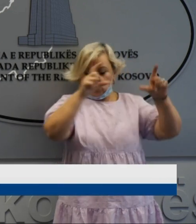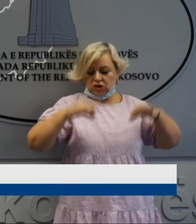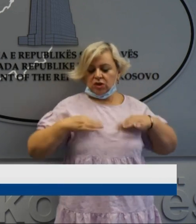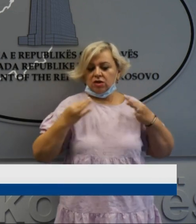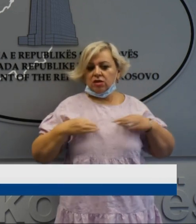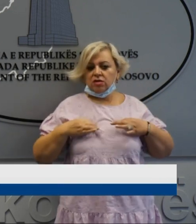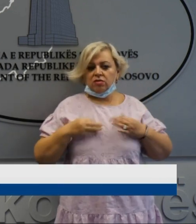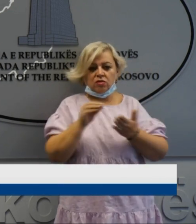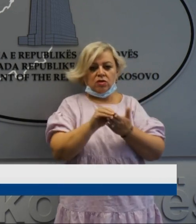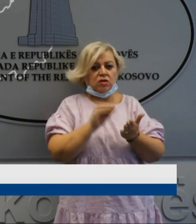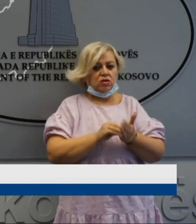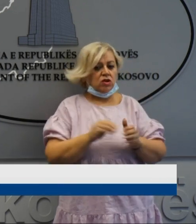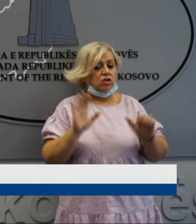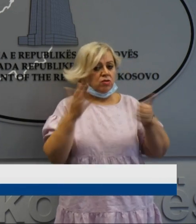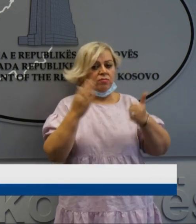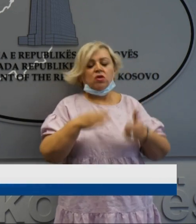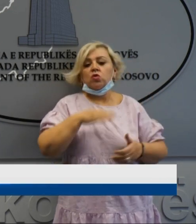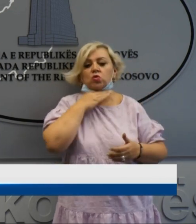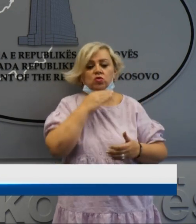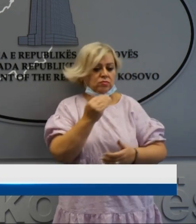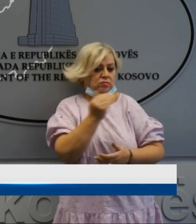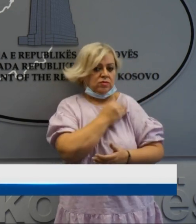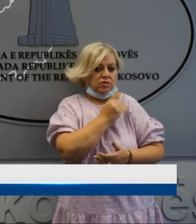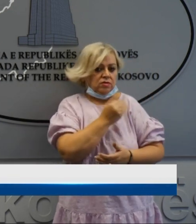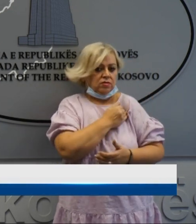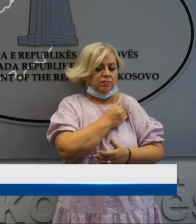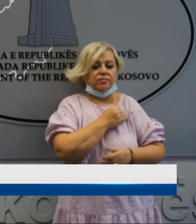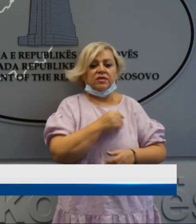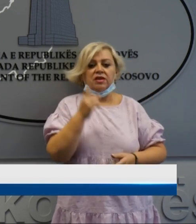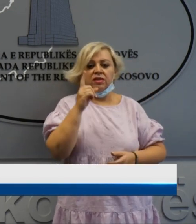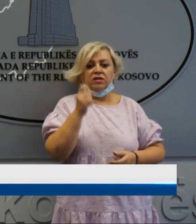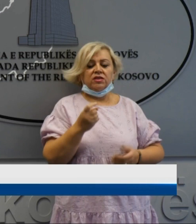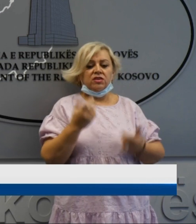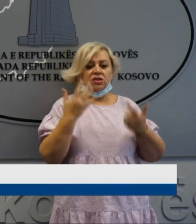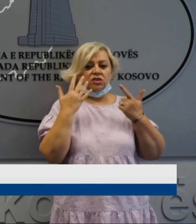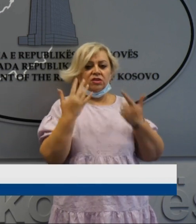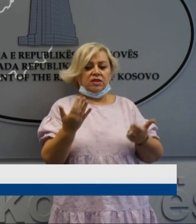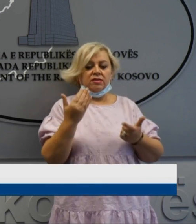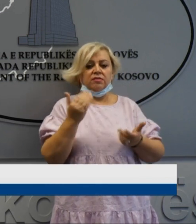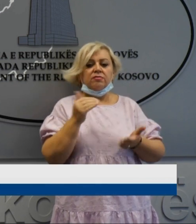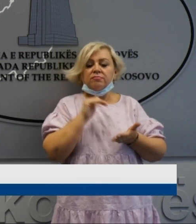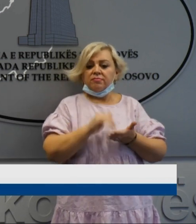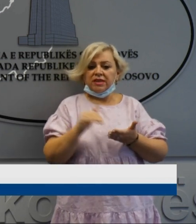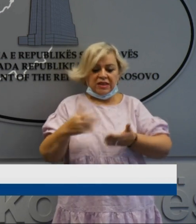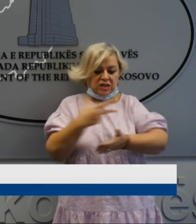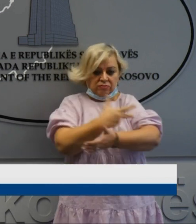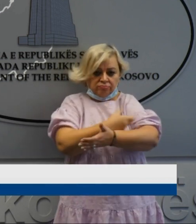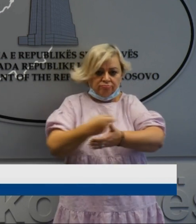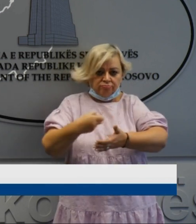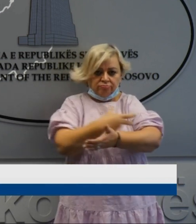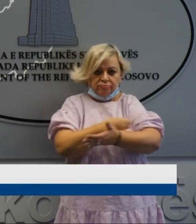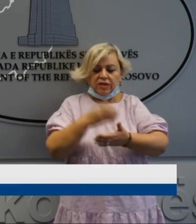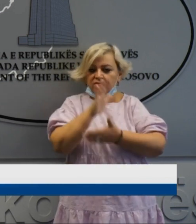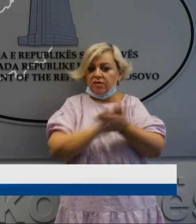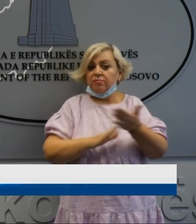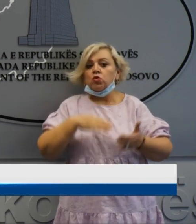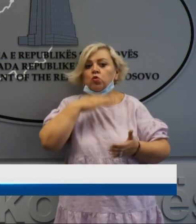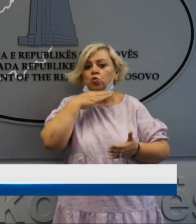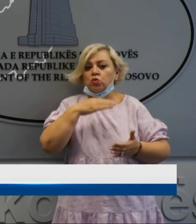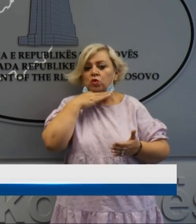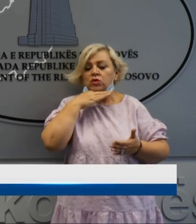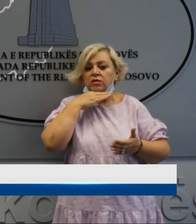Publike me datën 16 gusht na ka njoftuar se nga 173 mostra të marra në fillim të